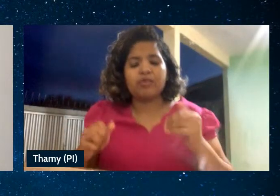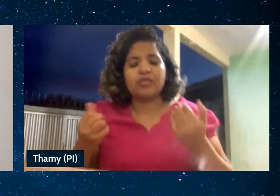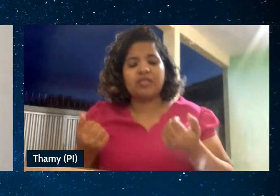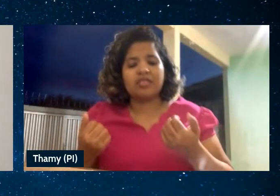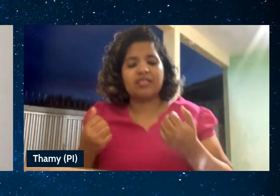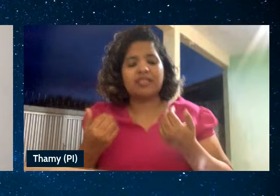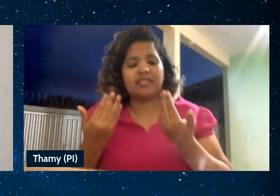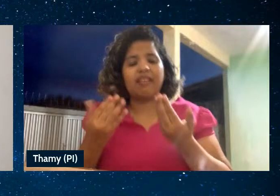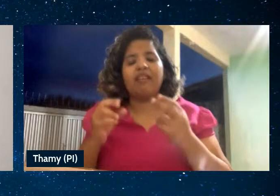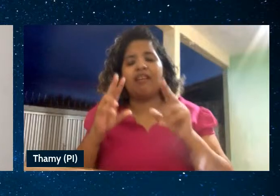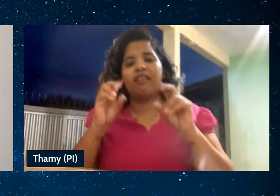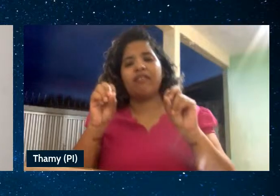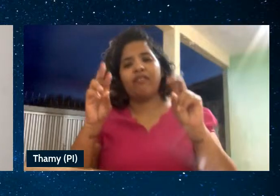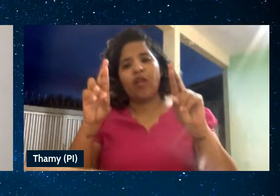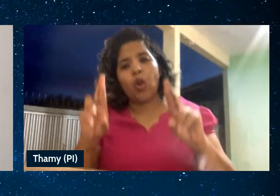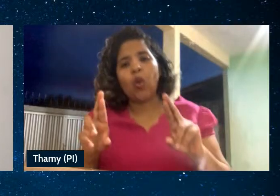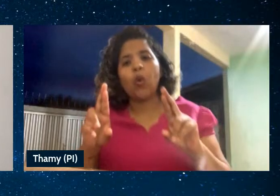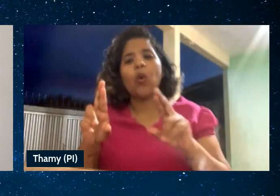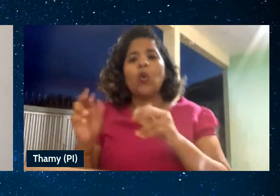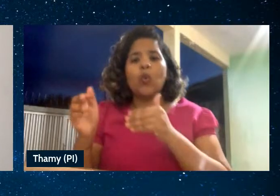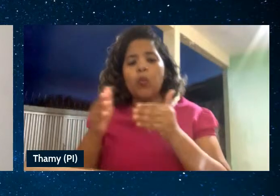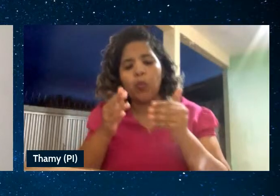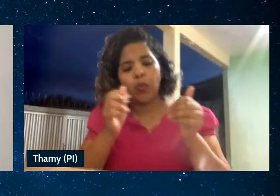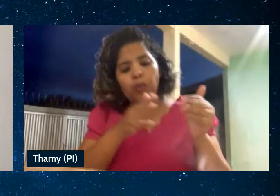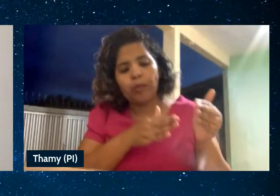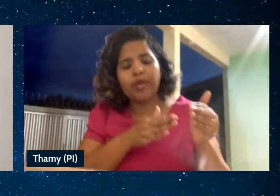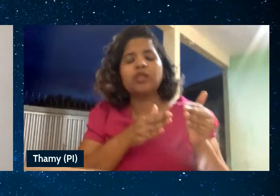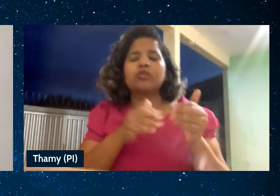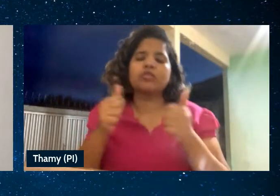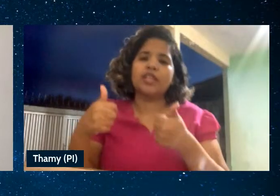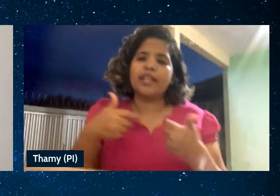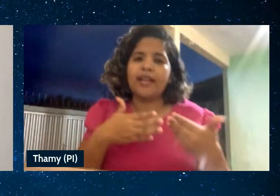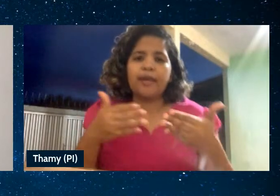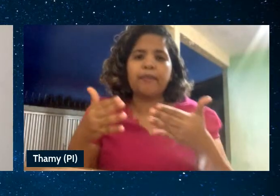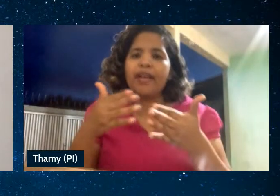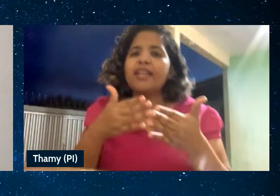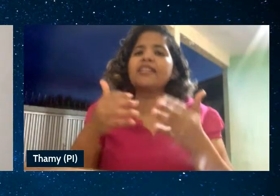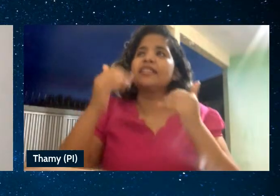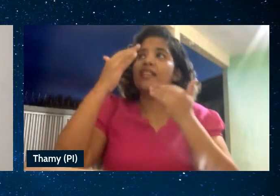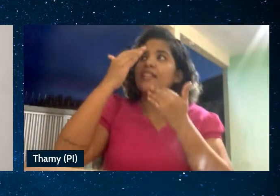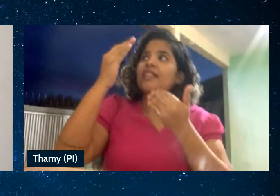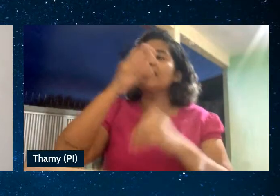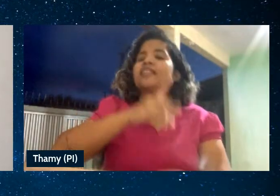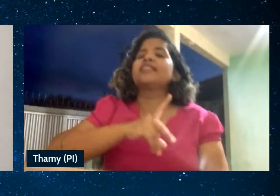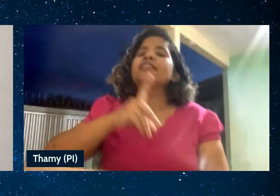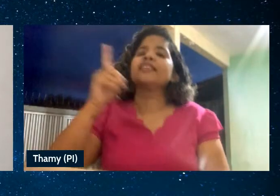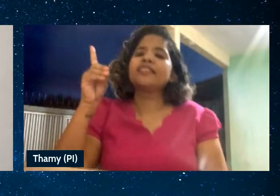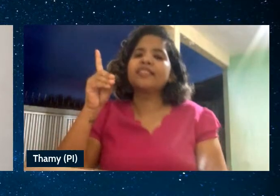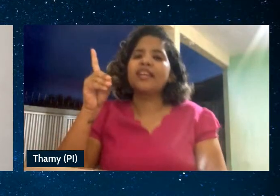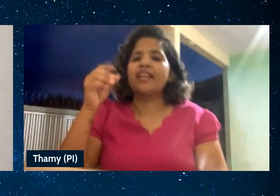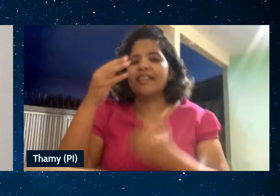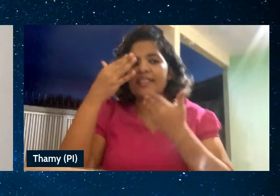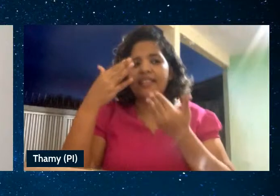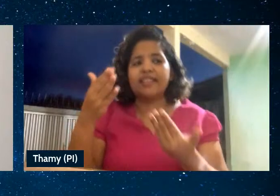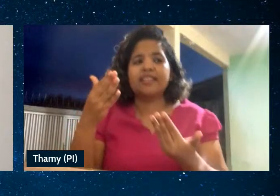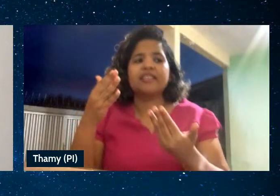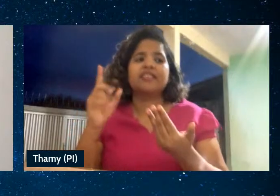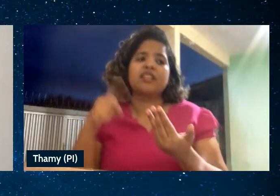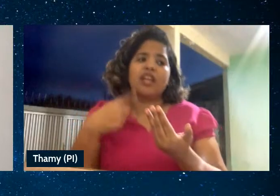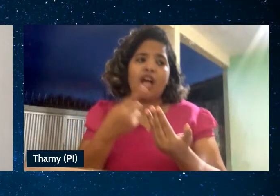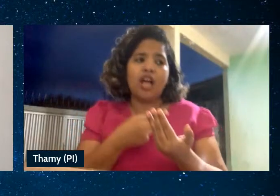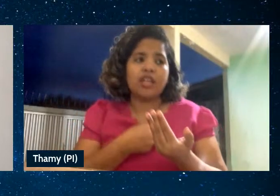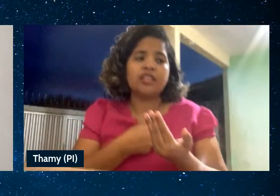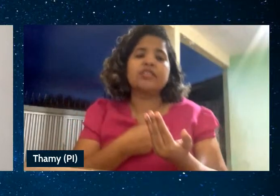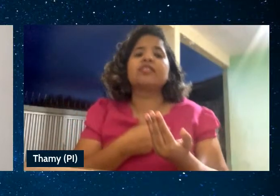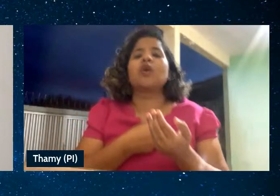cada momento da nossa caminhada gratos a Deus gratos a nós mesmos pelo